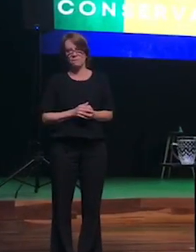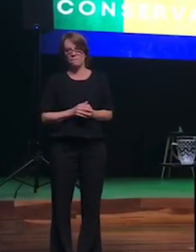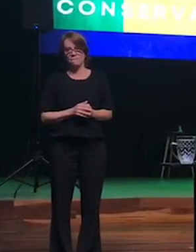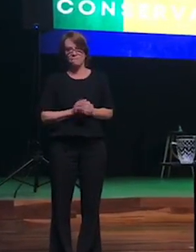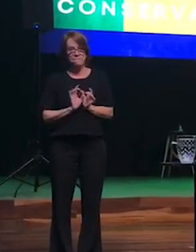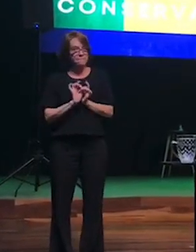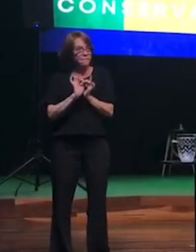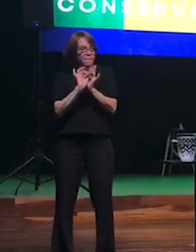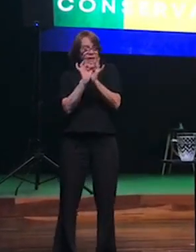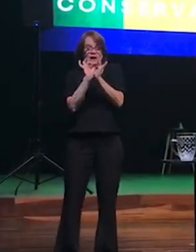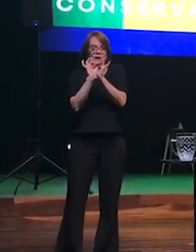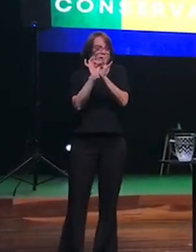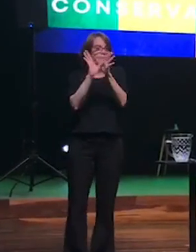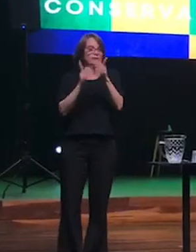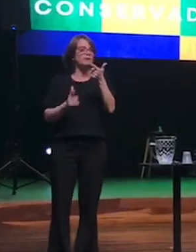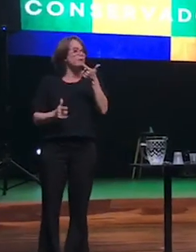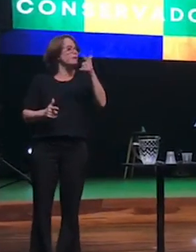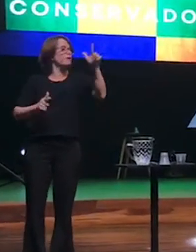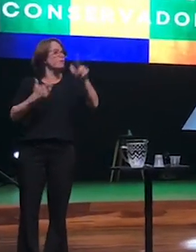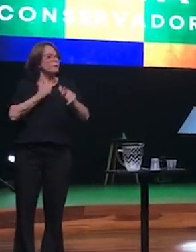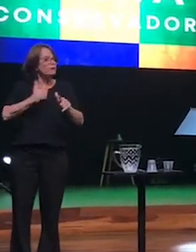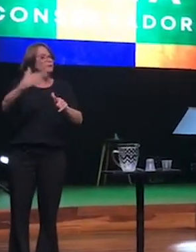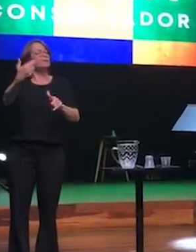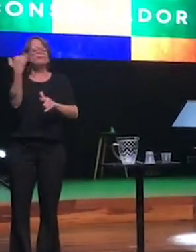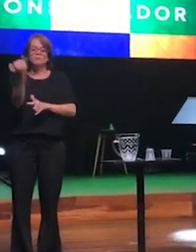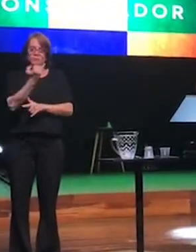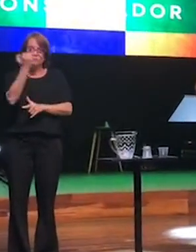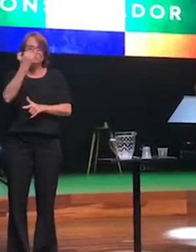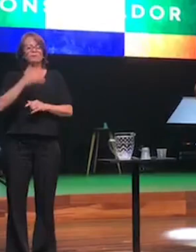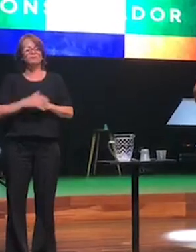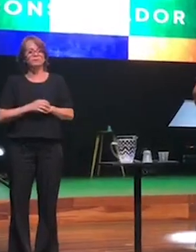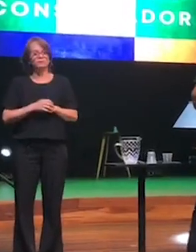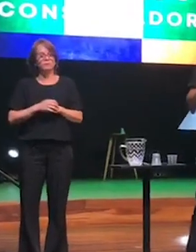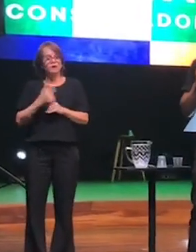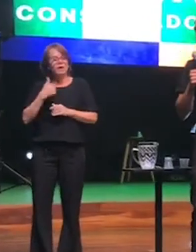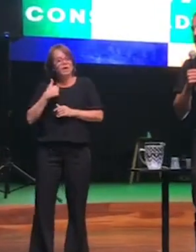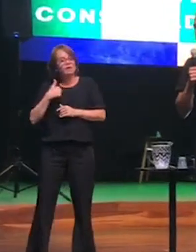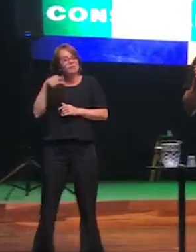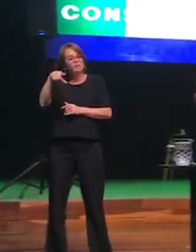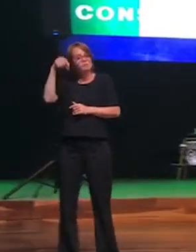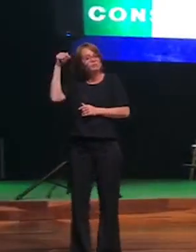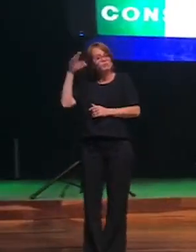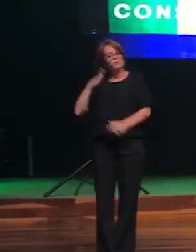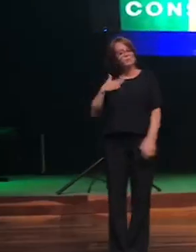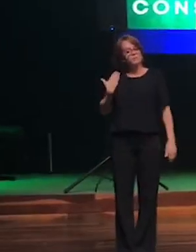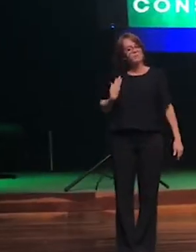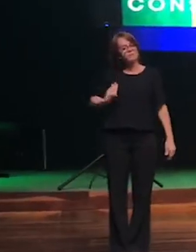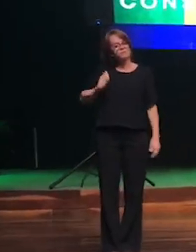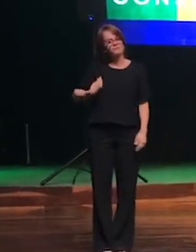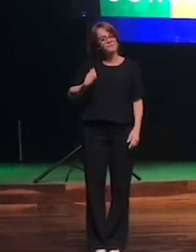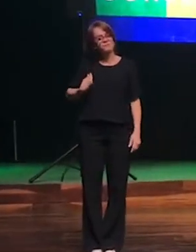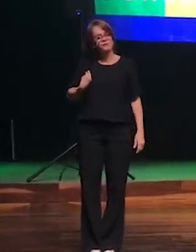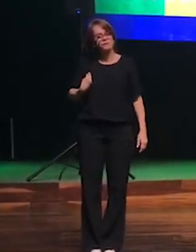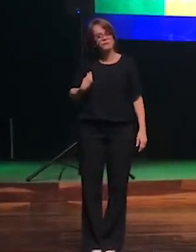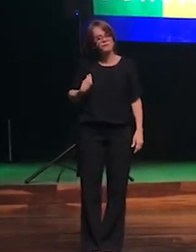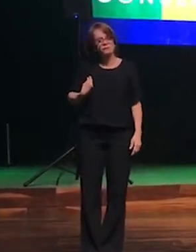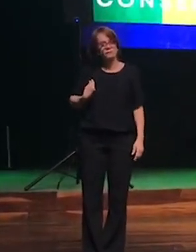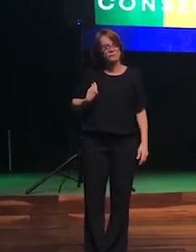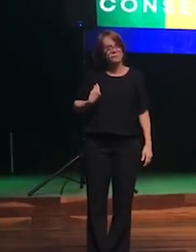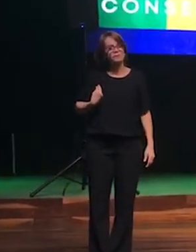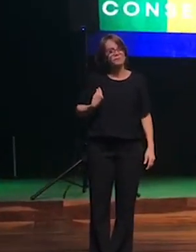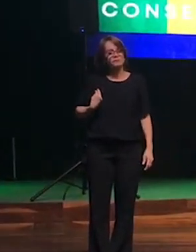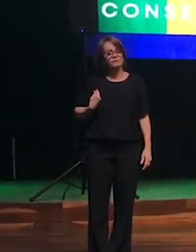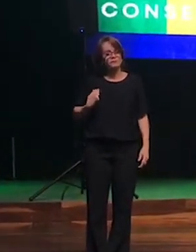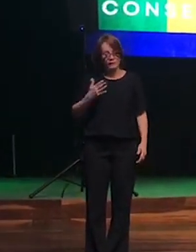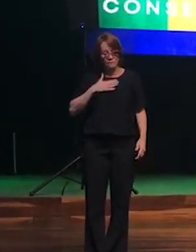A liberdade da outra religião é importante. Eu fiz uma escolha de vida em relação à minha